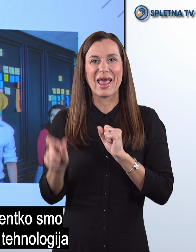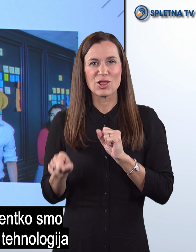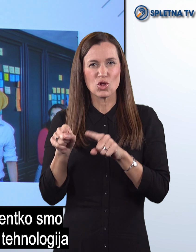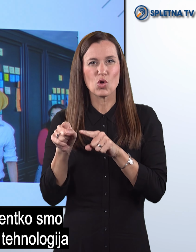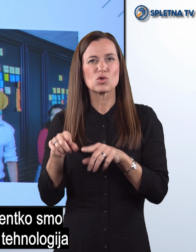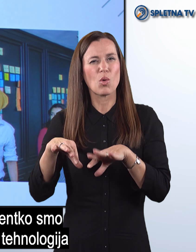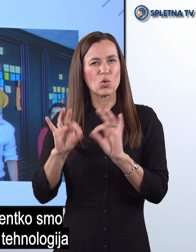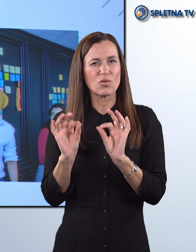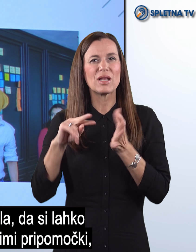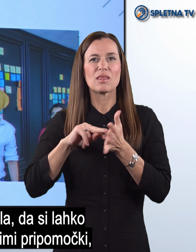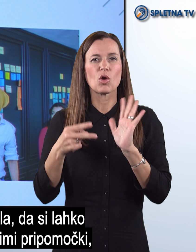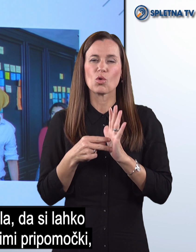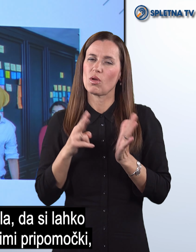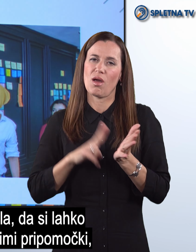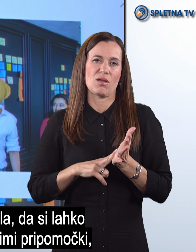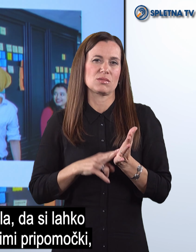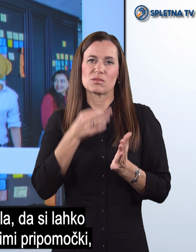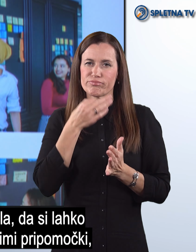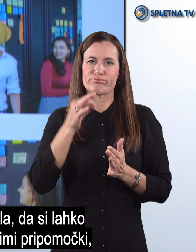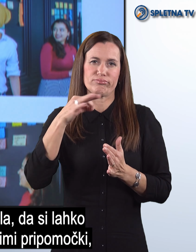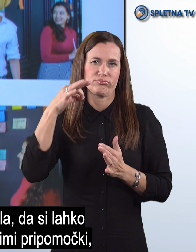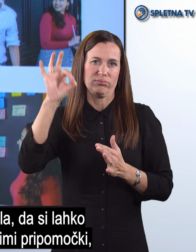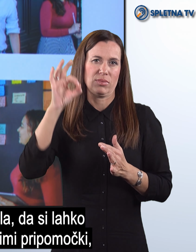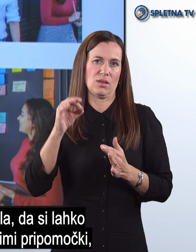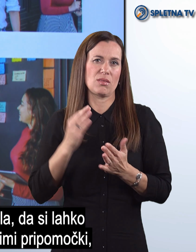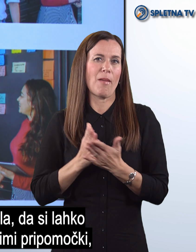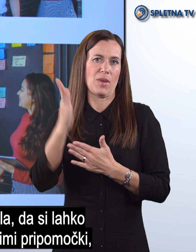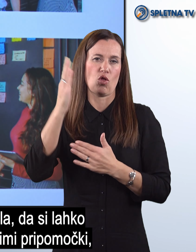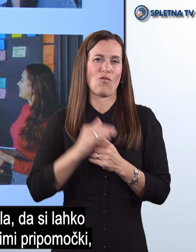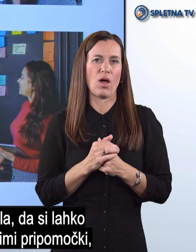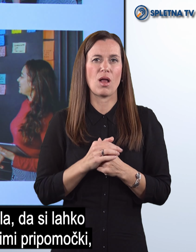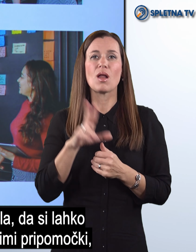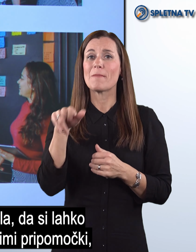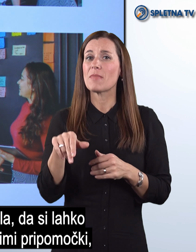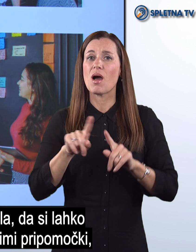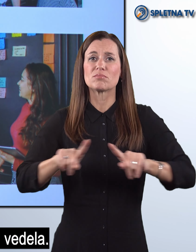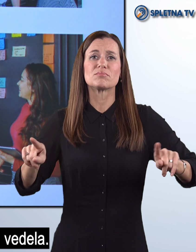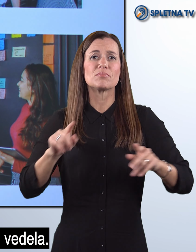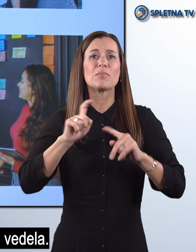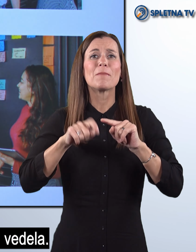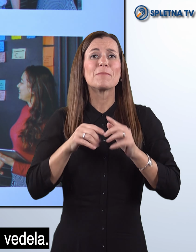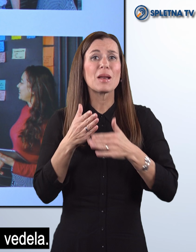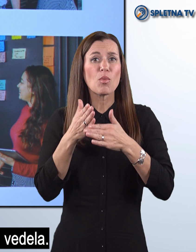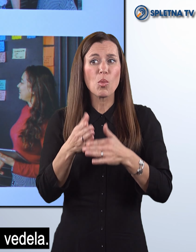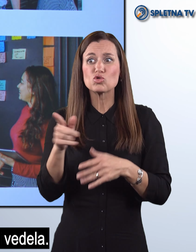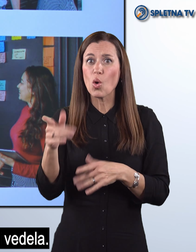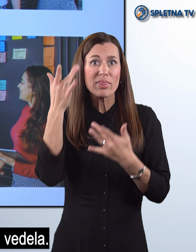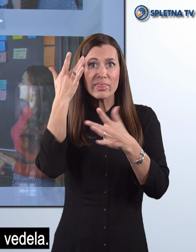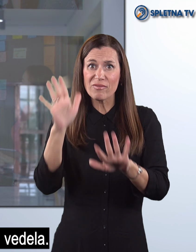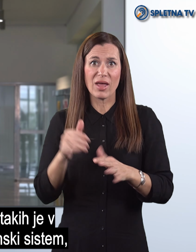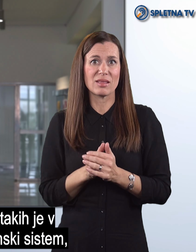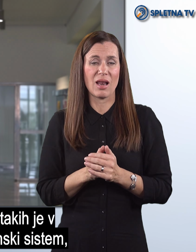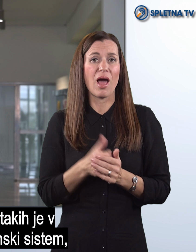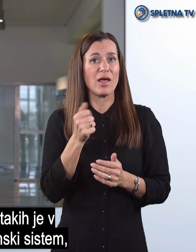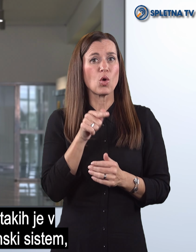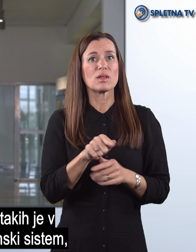je tehnologija res že napredovala, da si lahko pomaga z določenimi pripomočki, za katere ni vedela. Eden